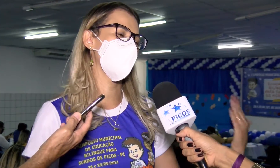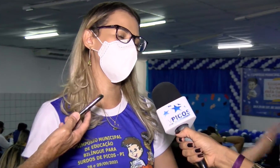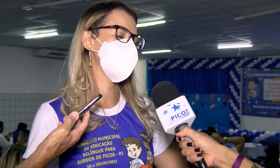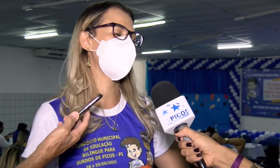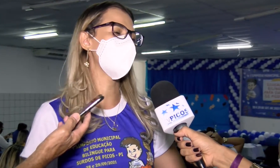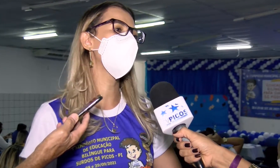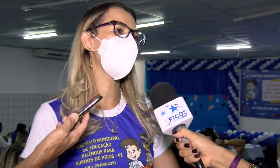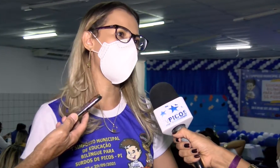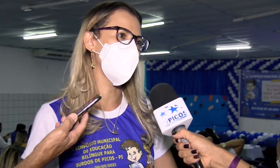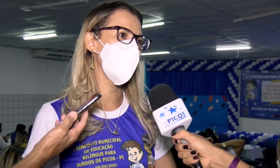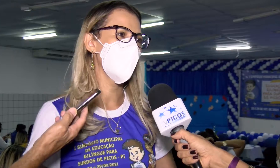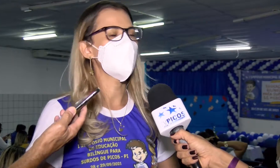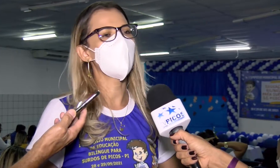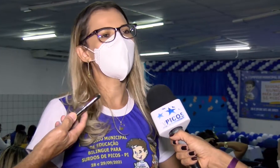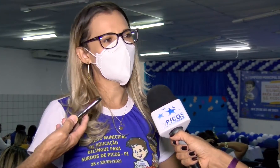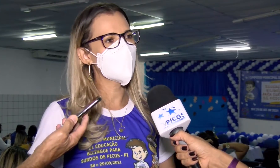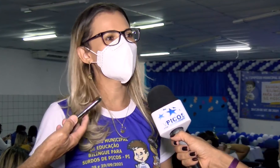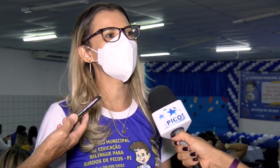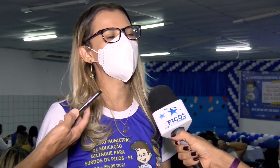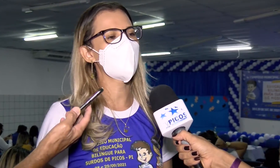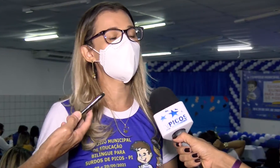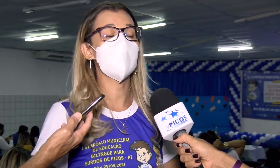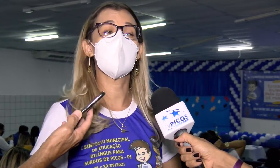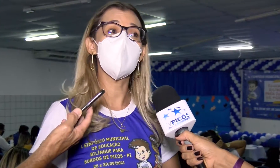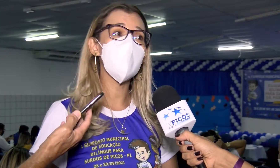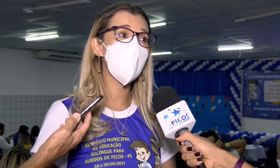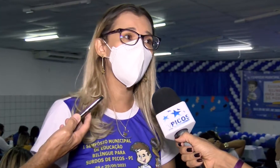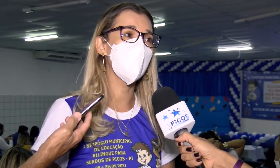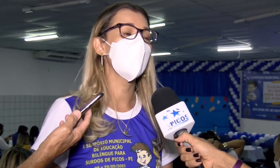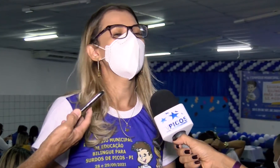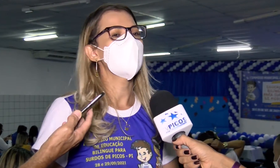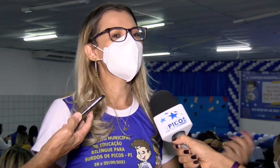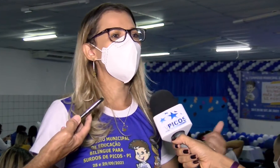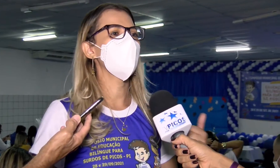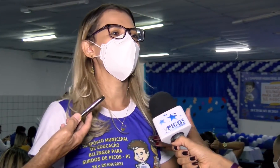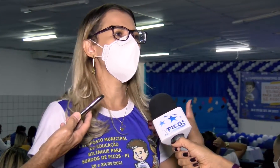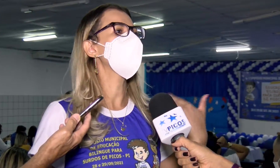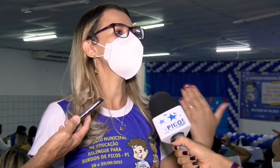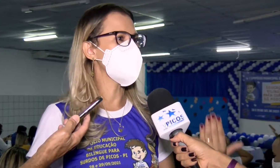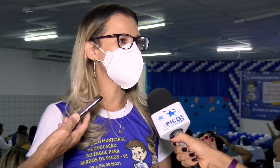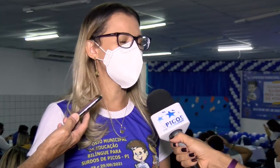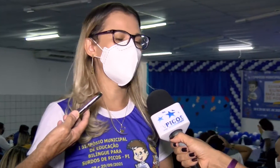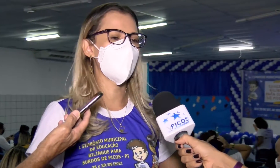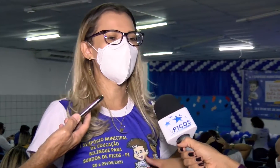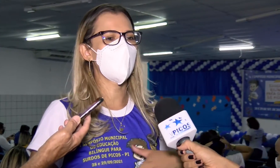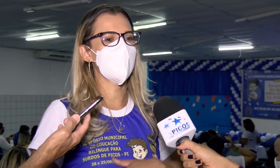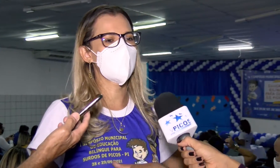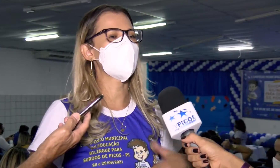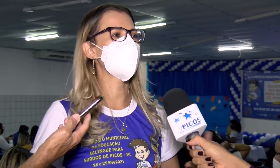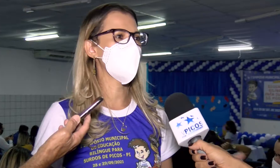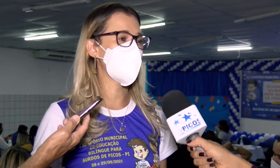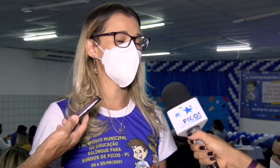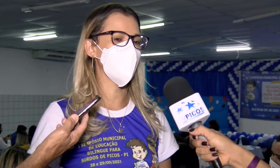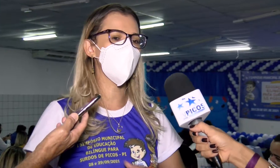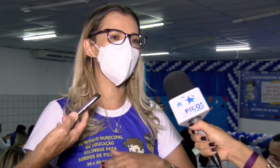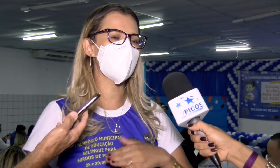área rural. Então, a conexão de internet não é muito boa. Então, foi possível, a Secretaria da Educação deu toda a